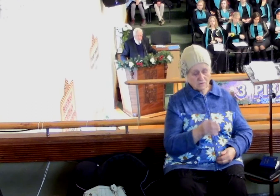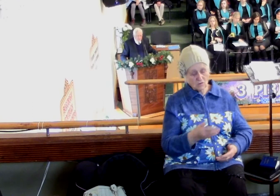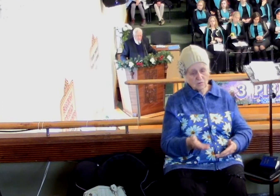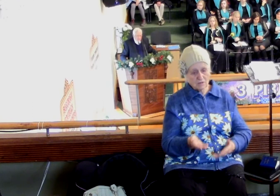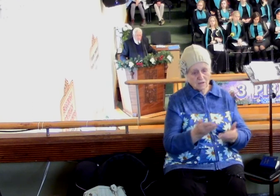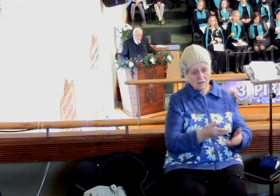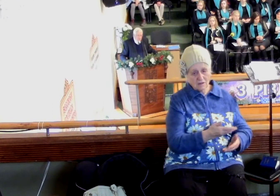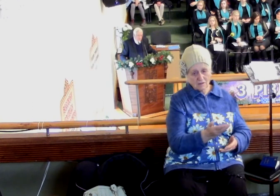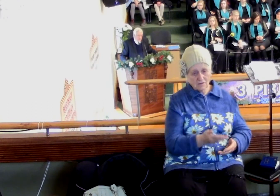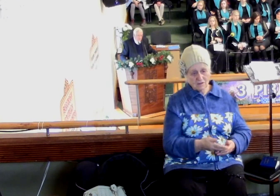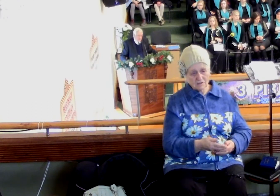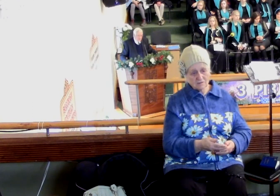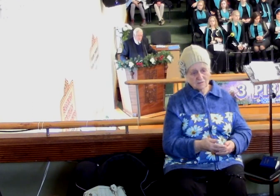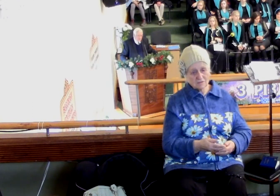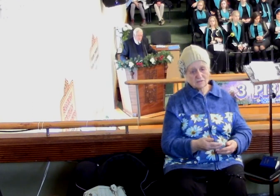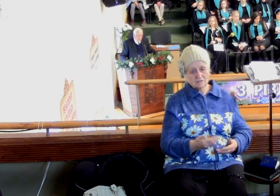жизнь. Примите.